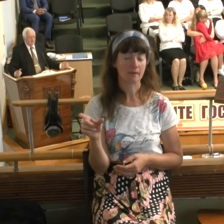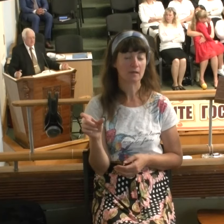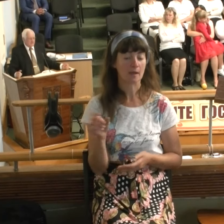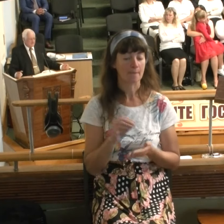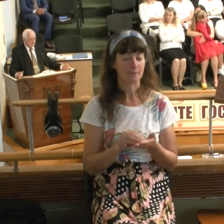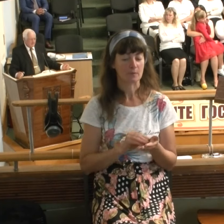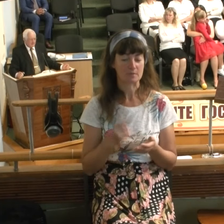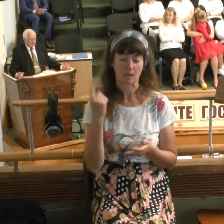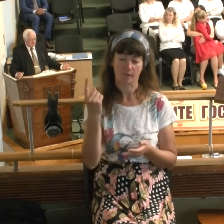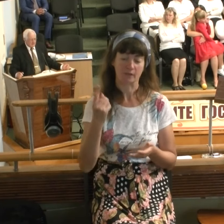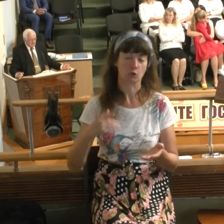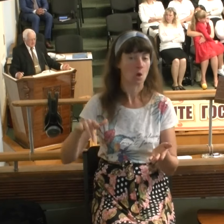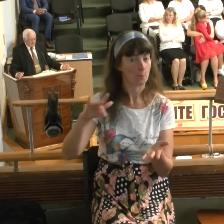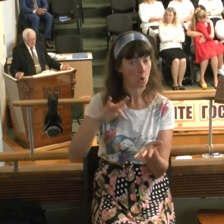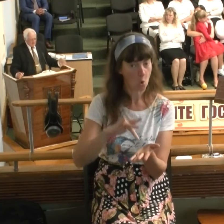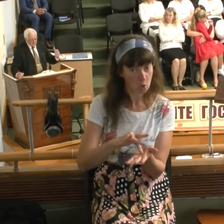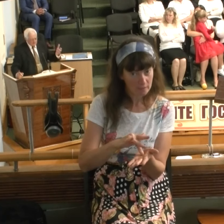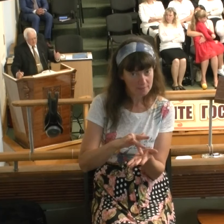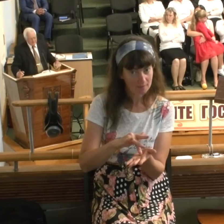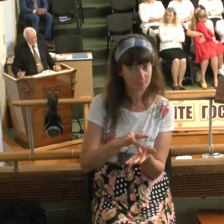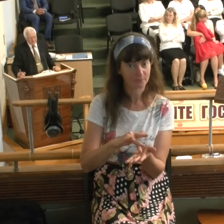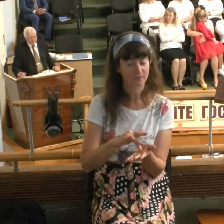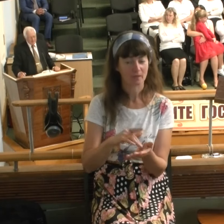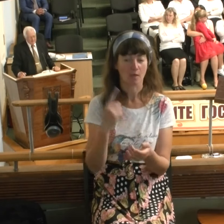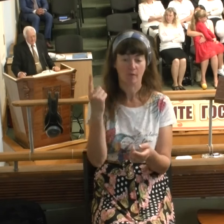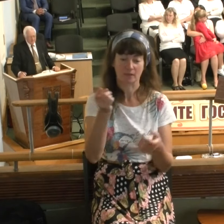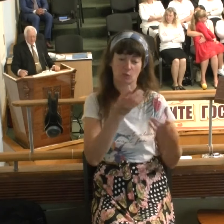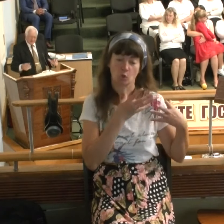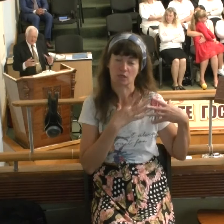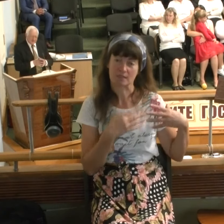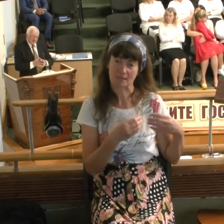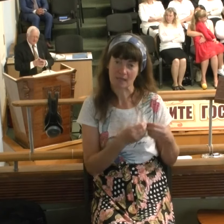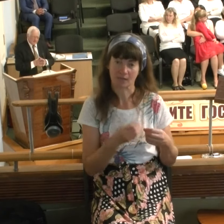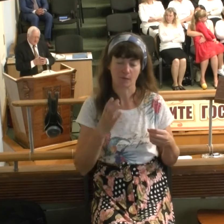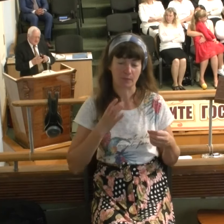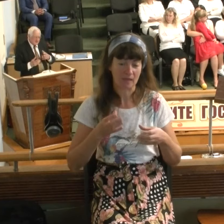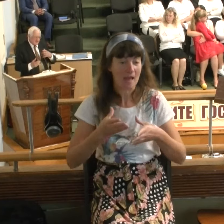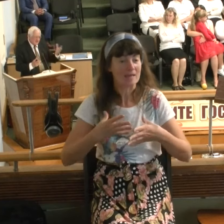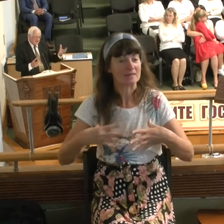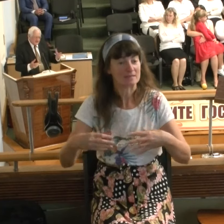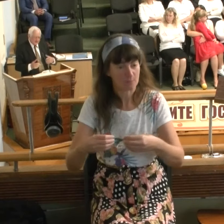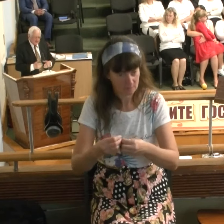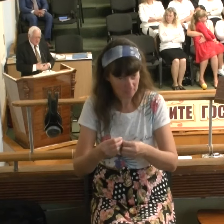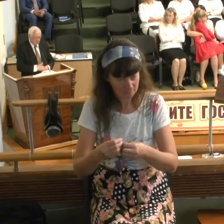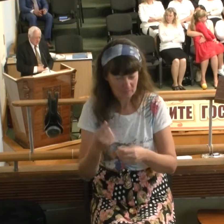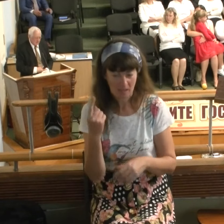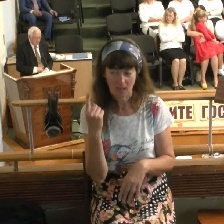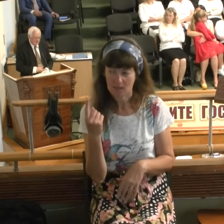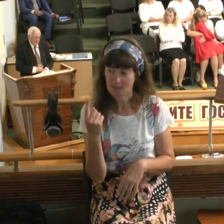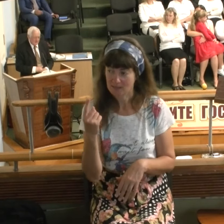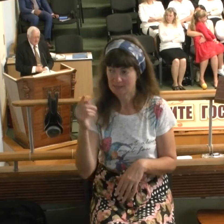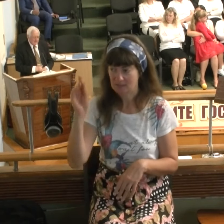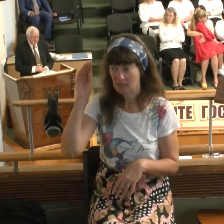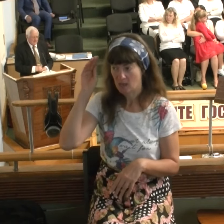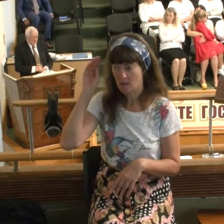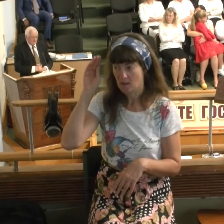одном городе, в одной церкви была семья, и мальчик ходил в воскресную школу.